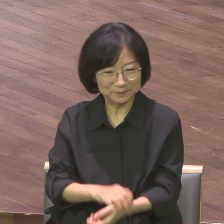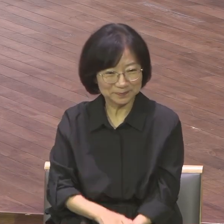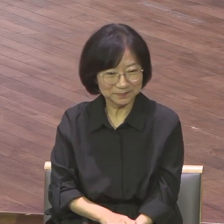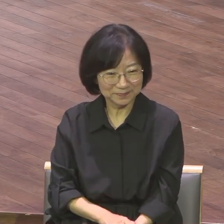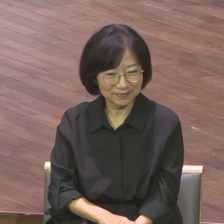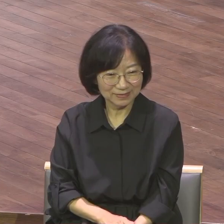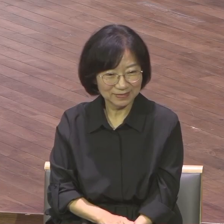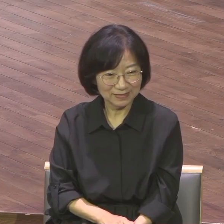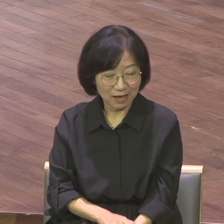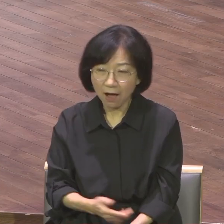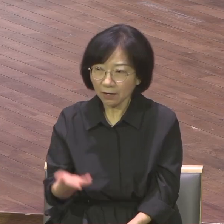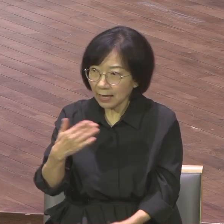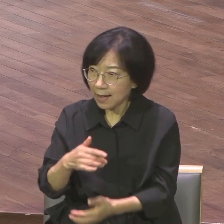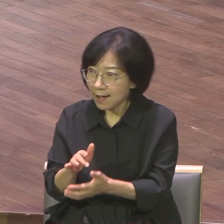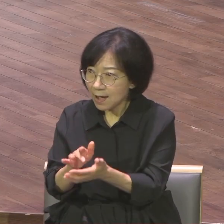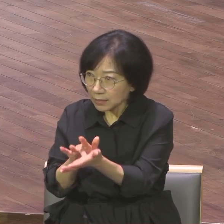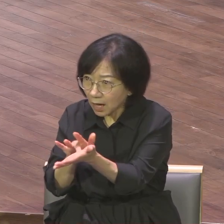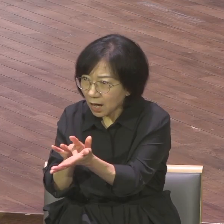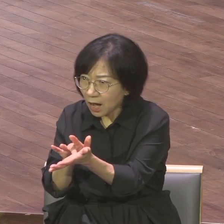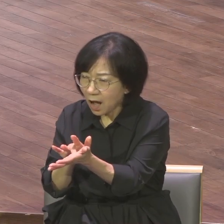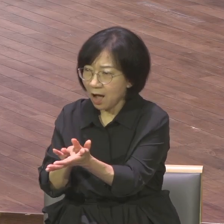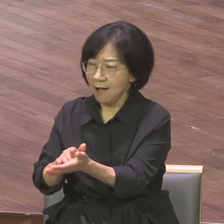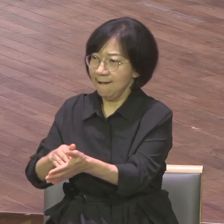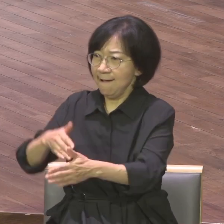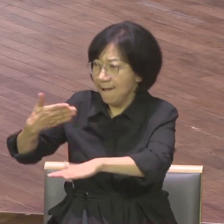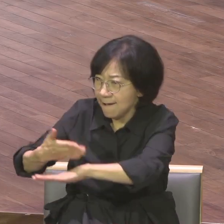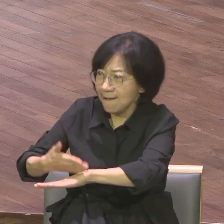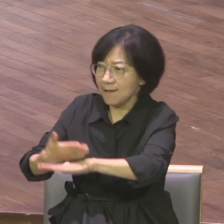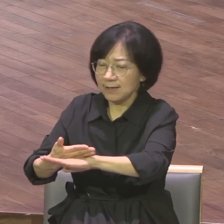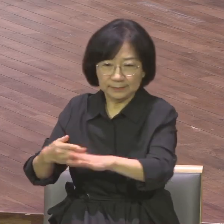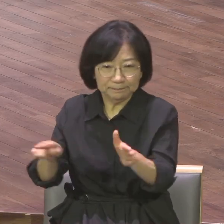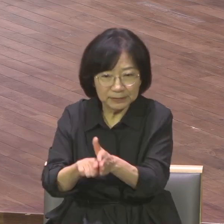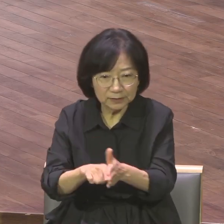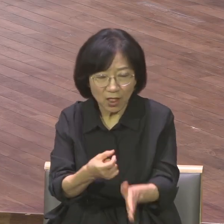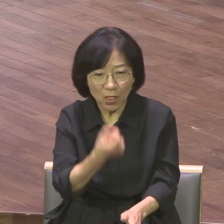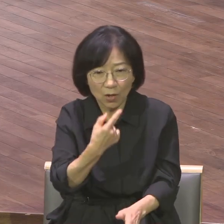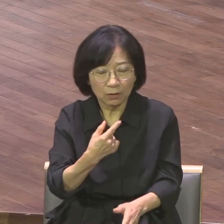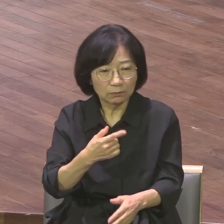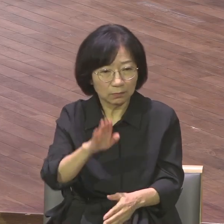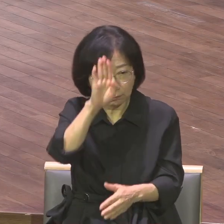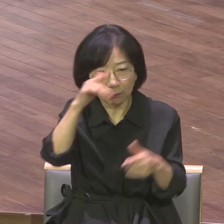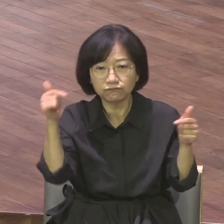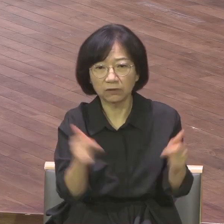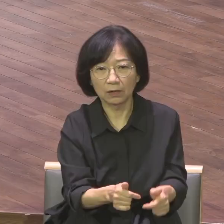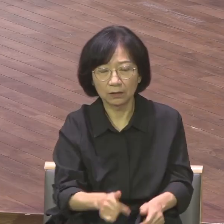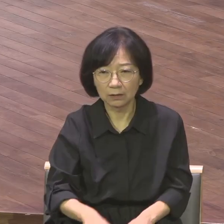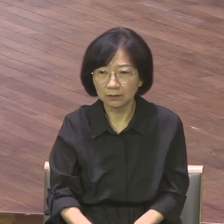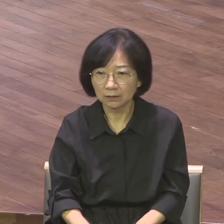맞지도 않는 거 주는데도 감사합니다 먹으니까 효과가 나.